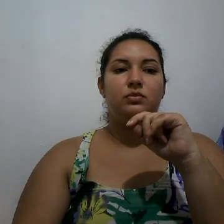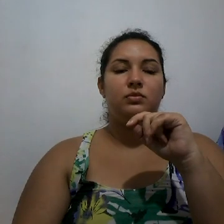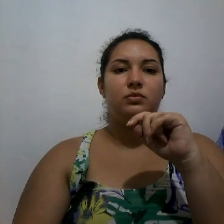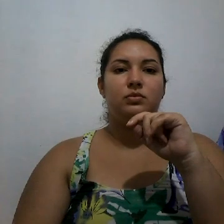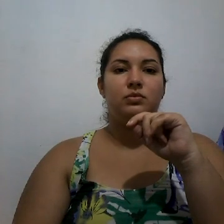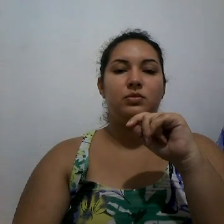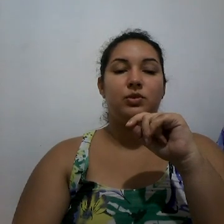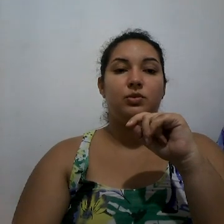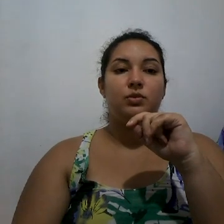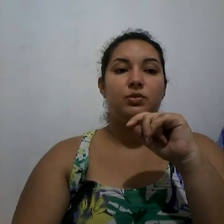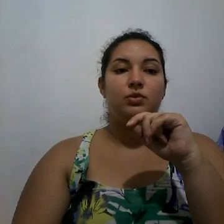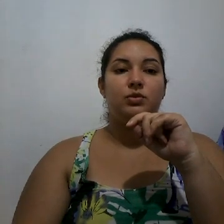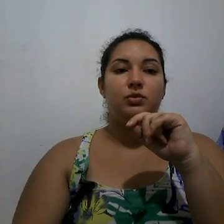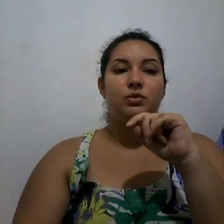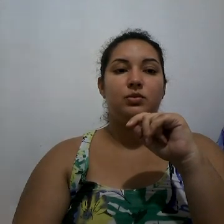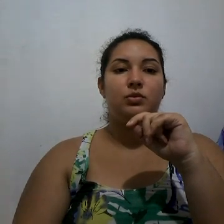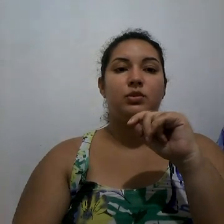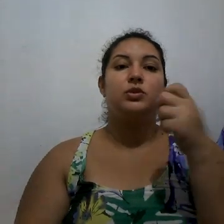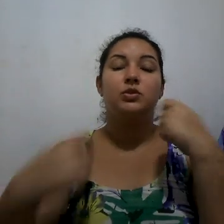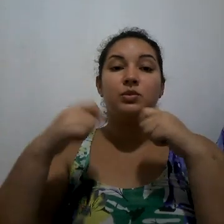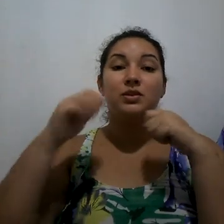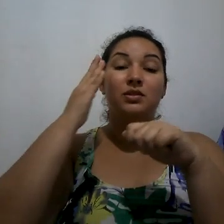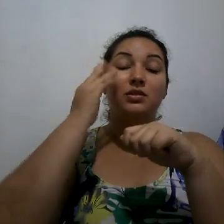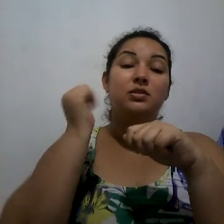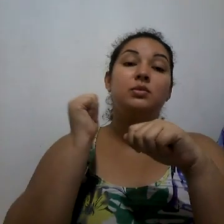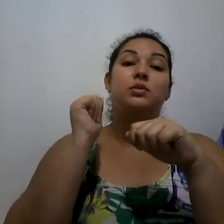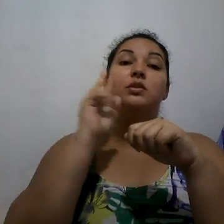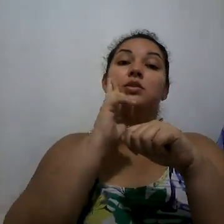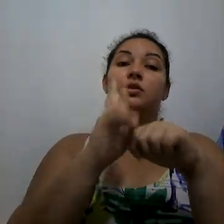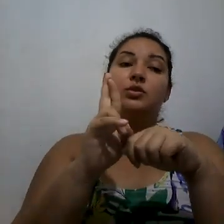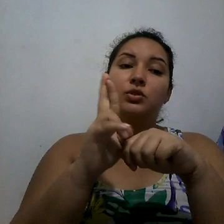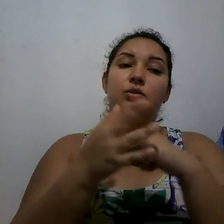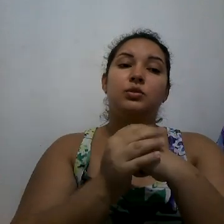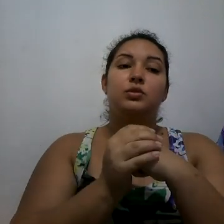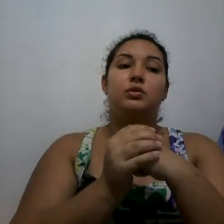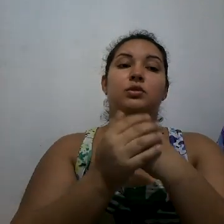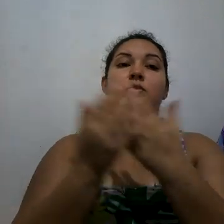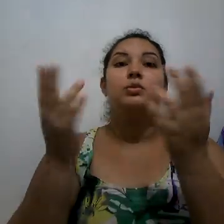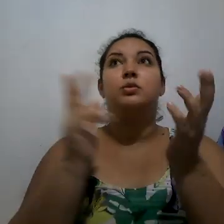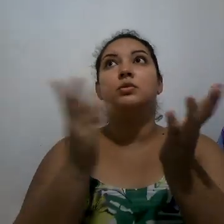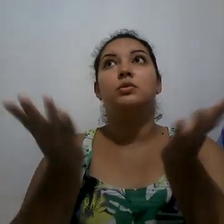gente tem que saber lidar com esses resultados, saber e agora. Eu obtive 6 resultados diferentes, como é